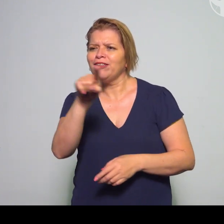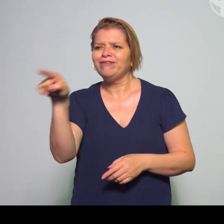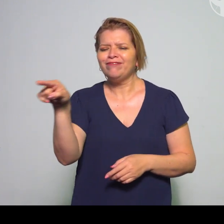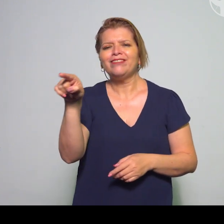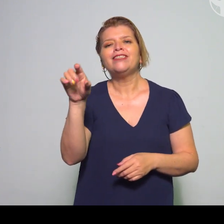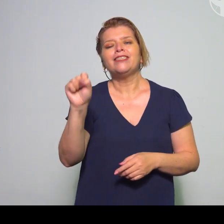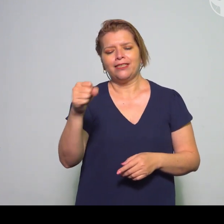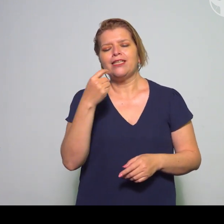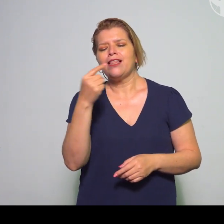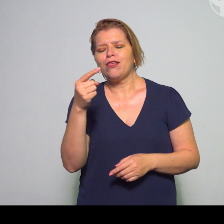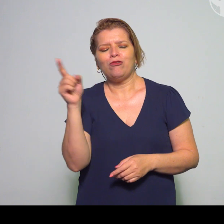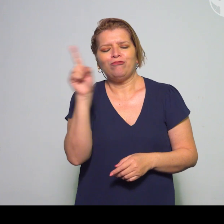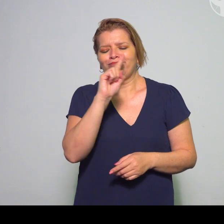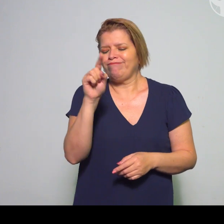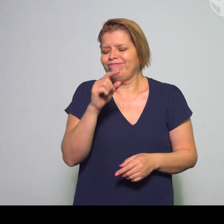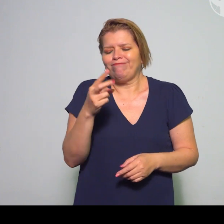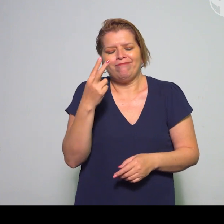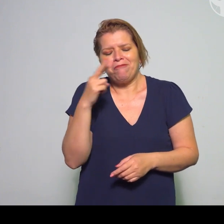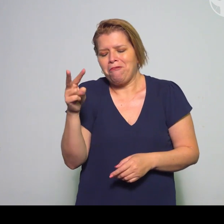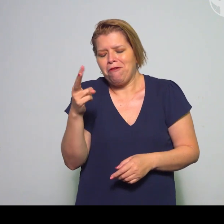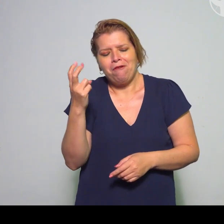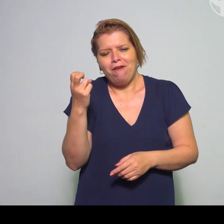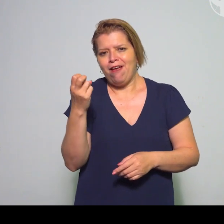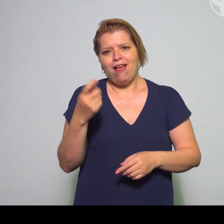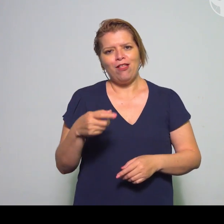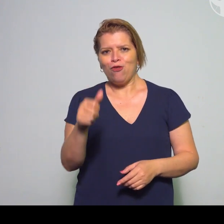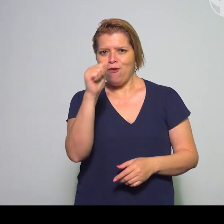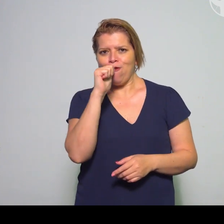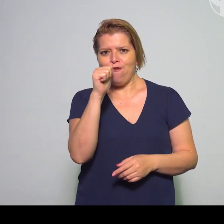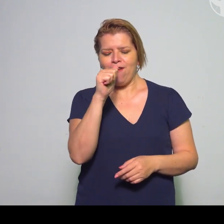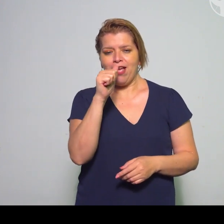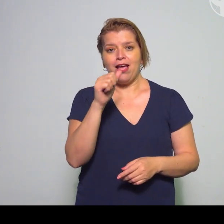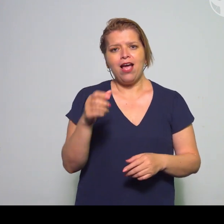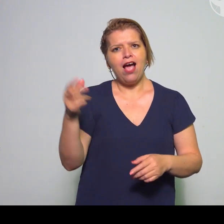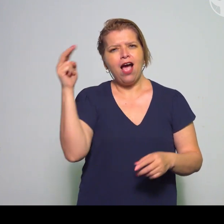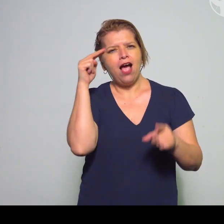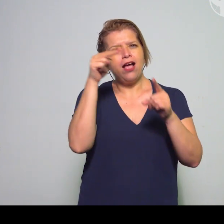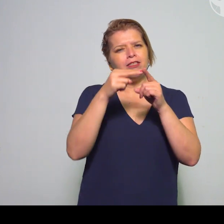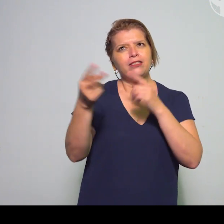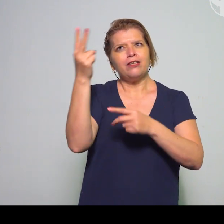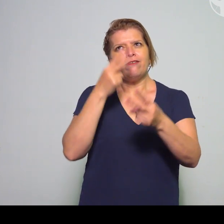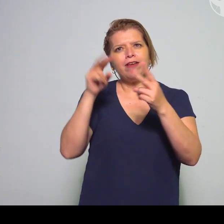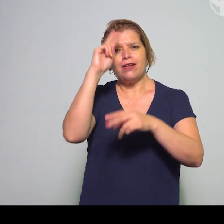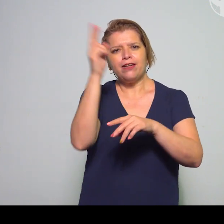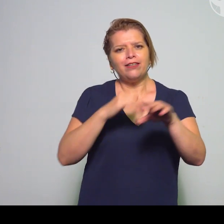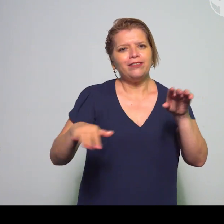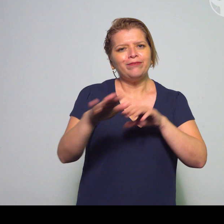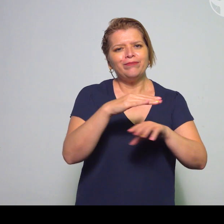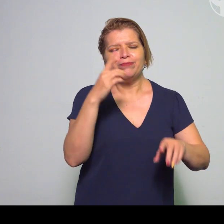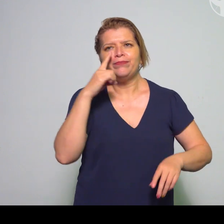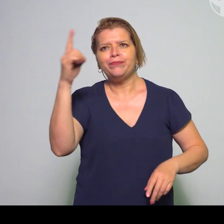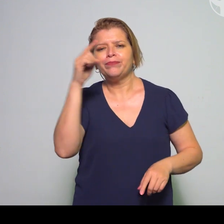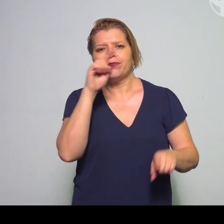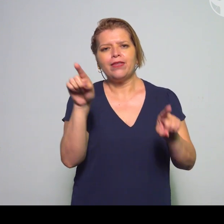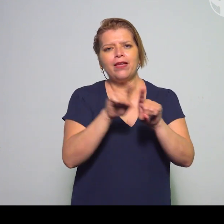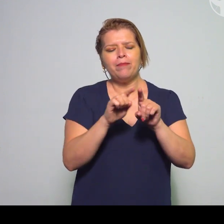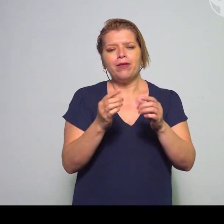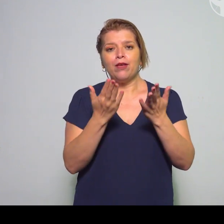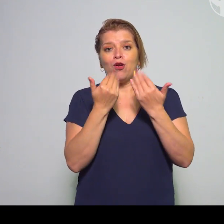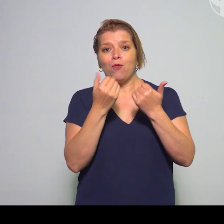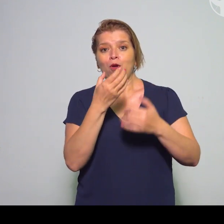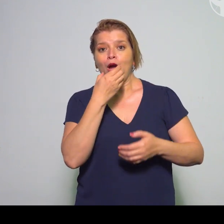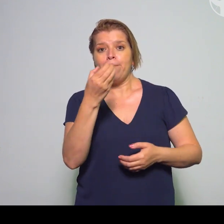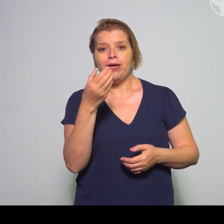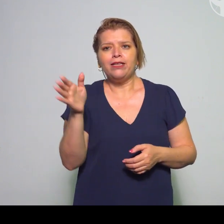tomen esto y repártanlo entre ustedes. Les digo que no volveré a beber del fruto de la vid hasta que venga el reino